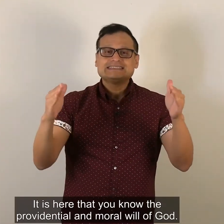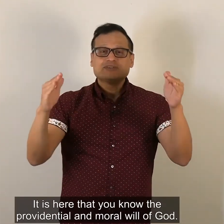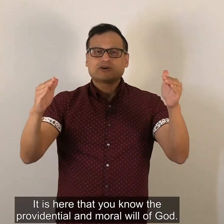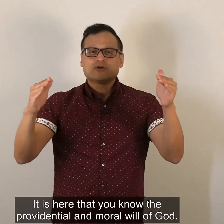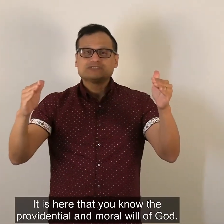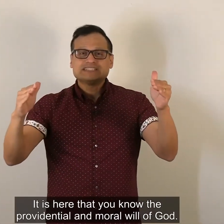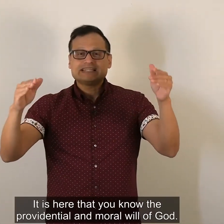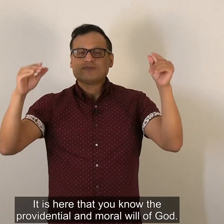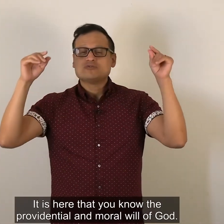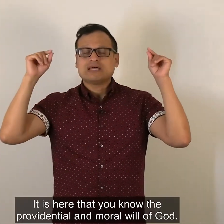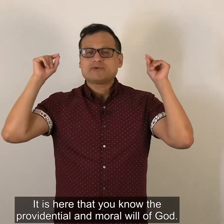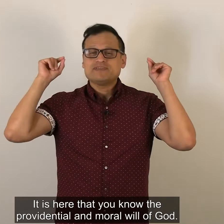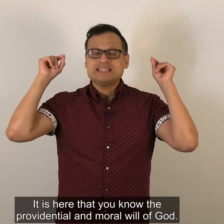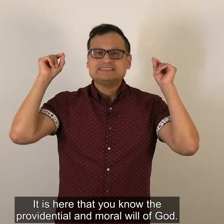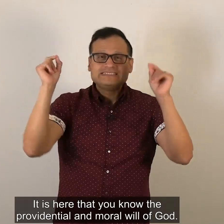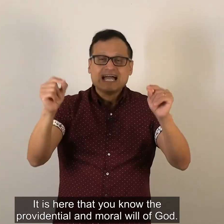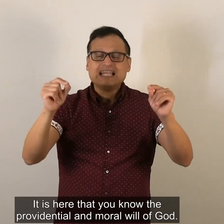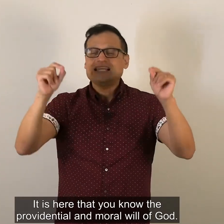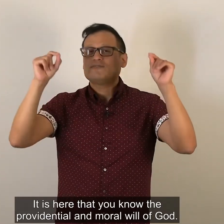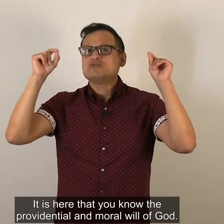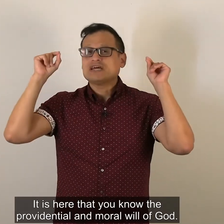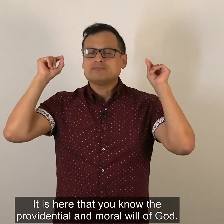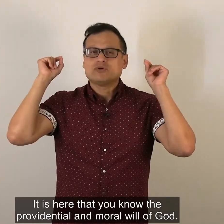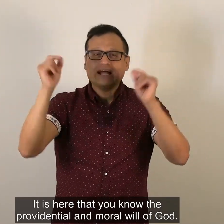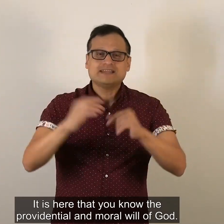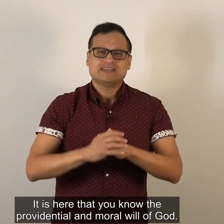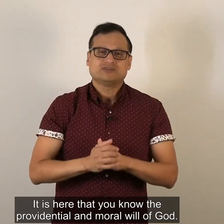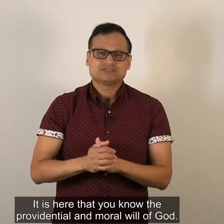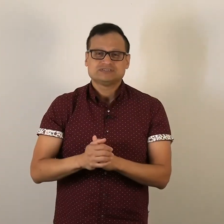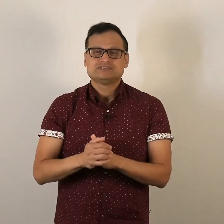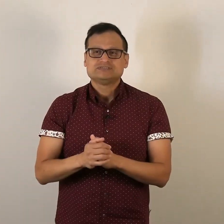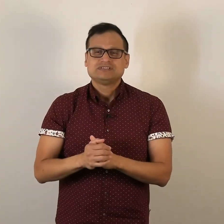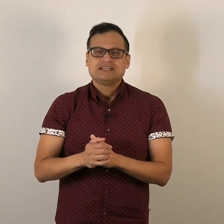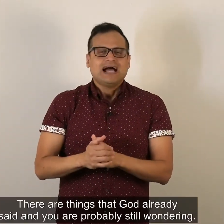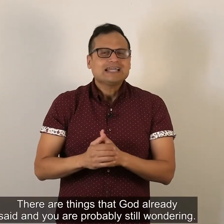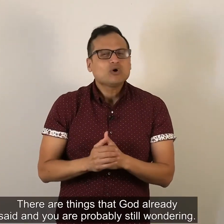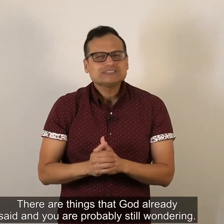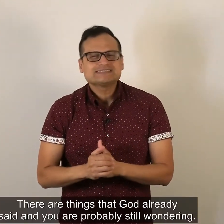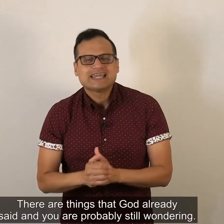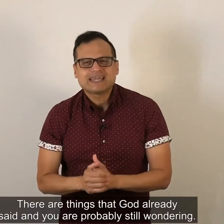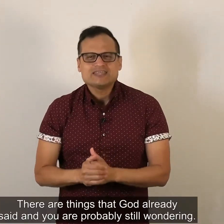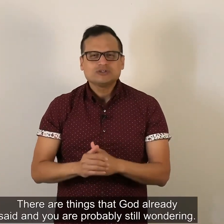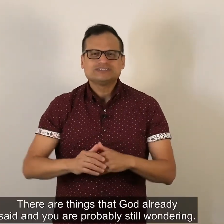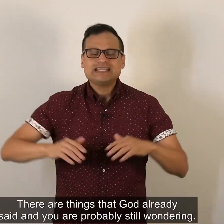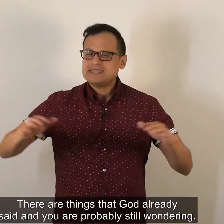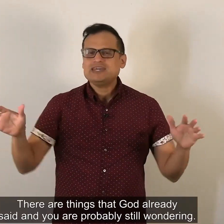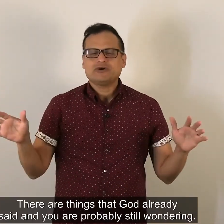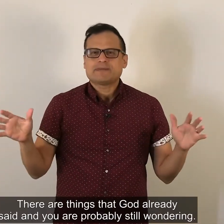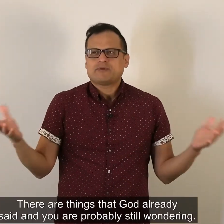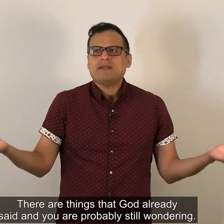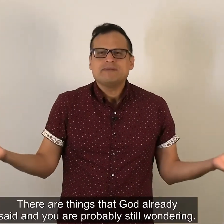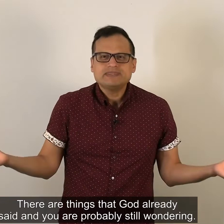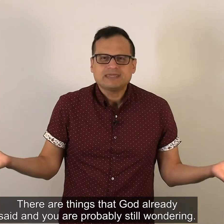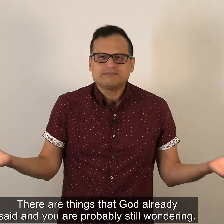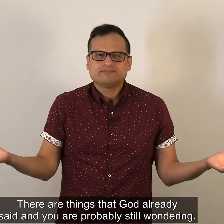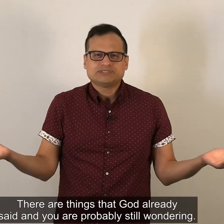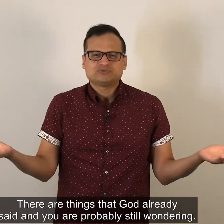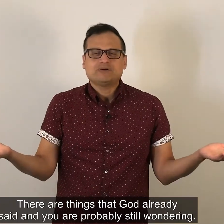donde conoces la voluntad providencial y la voluntad moral de Dios. Hay cosas que Dios ya dijo y que probablemente pues, tú aún te